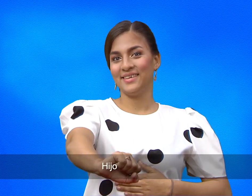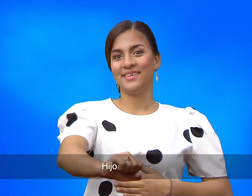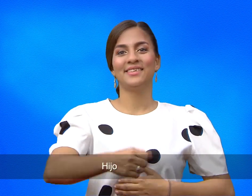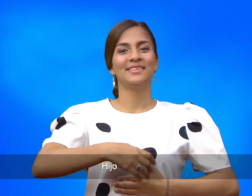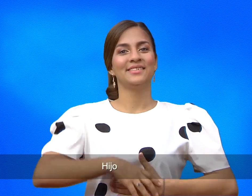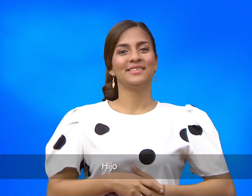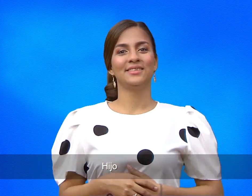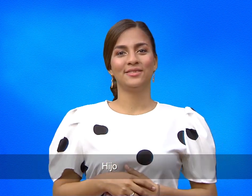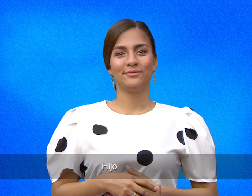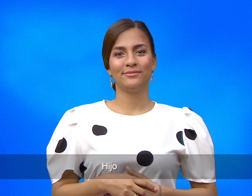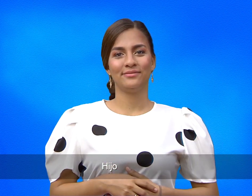Hijo.